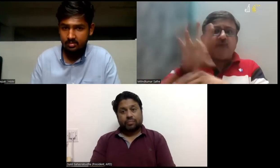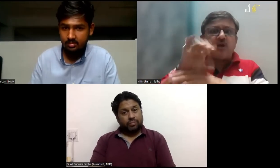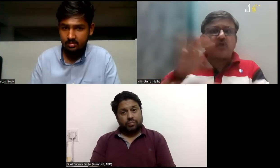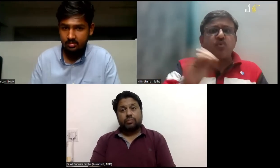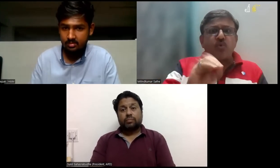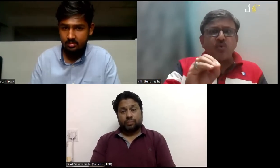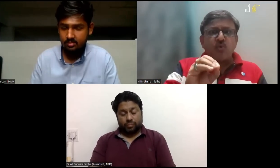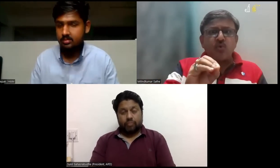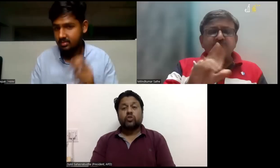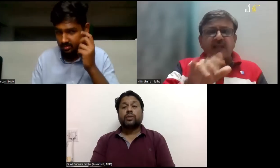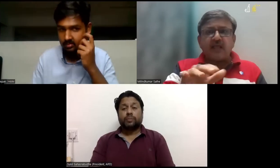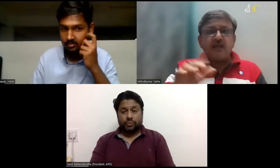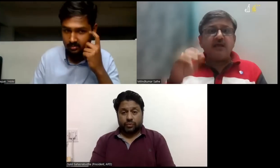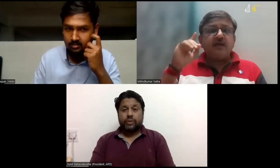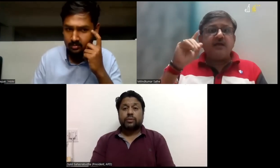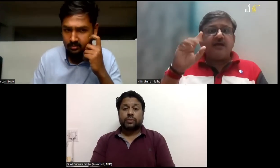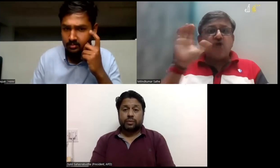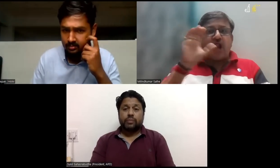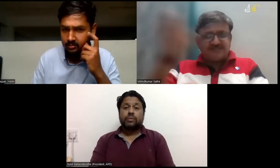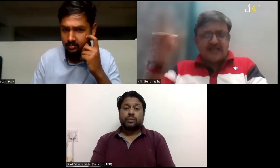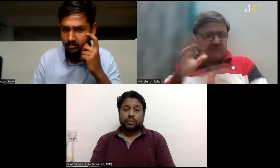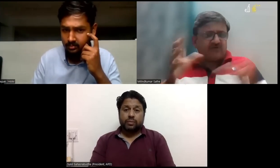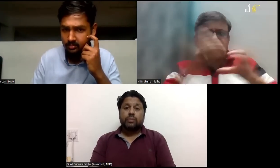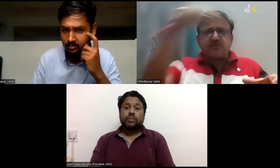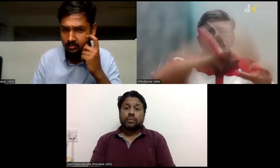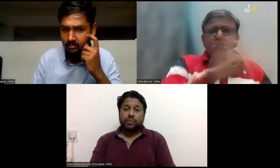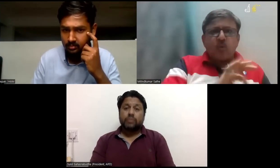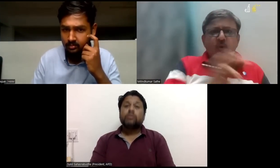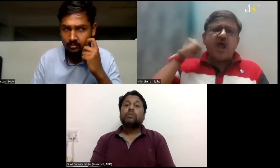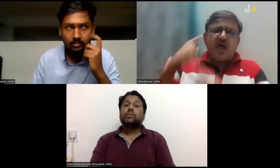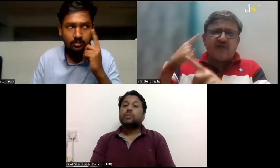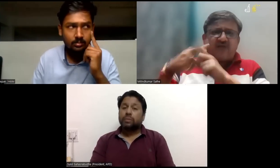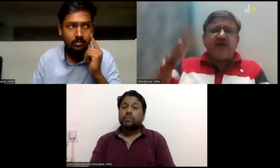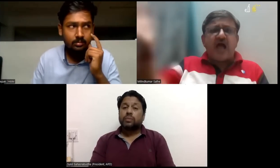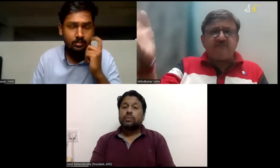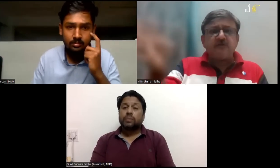सेटिंग बनाओ इसको करके अगर प्रॉब्लम है ना इसके अंदर